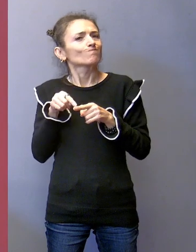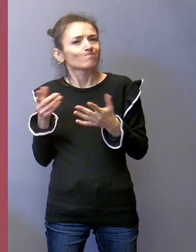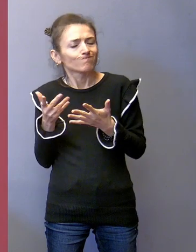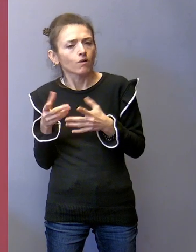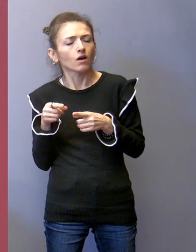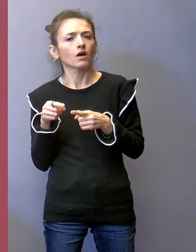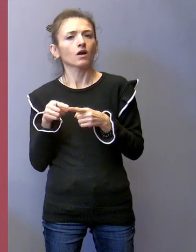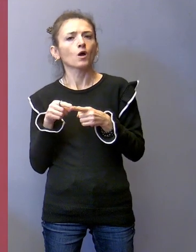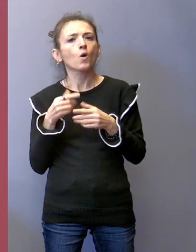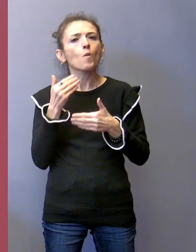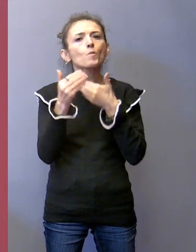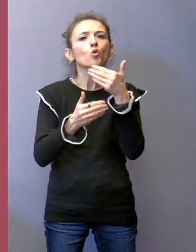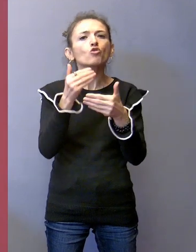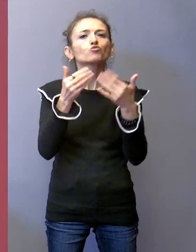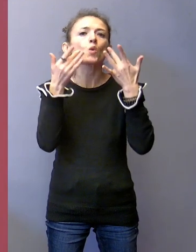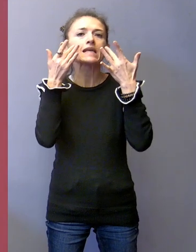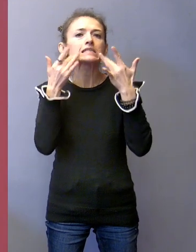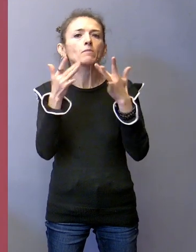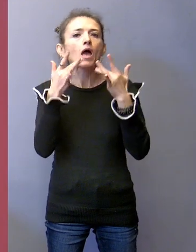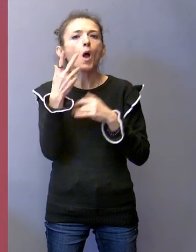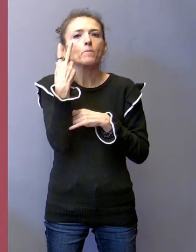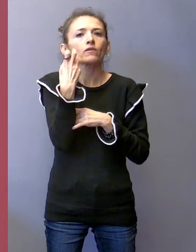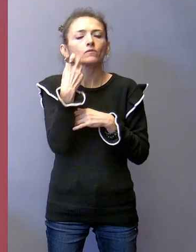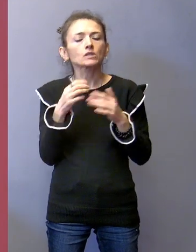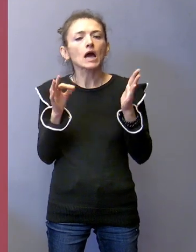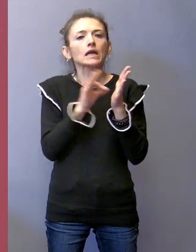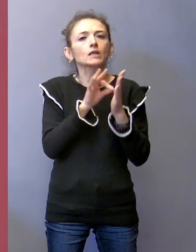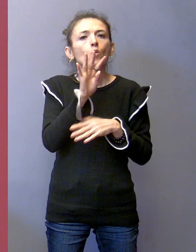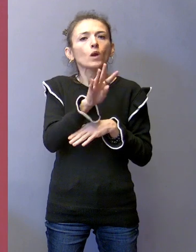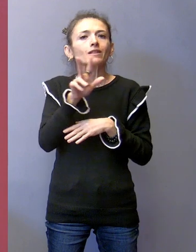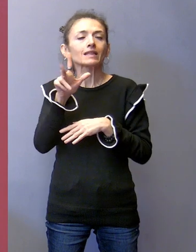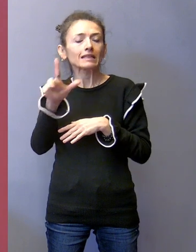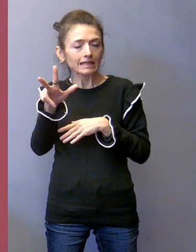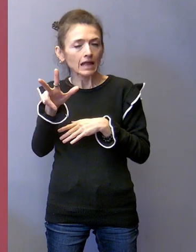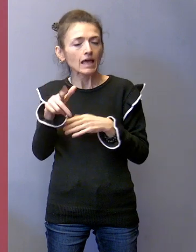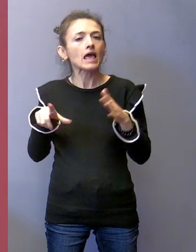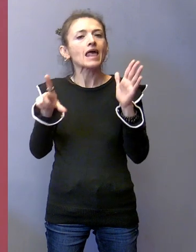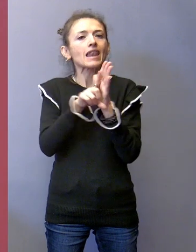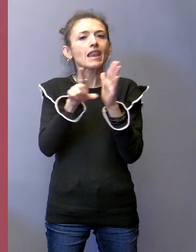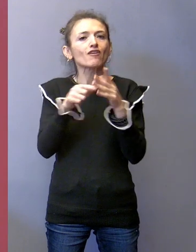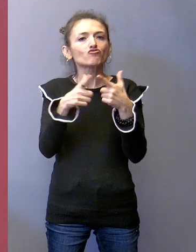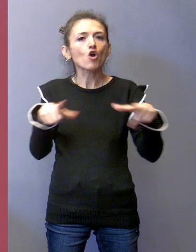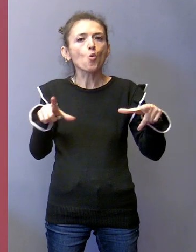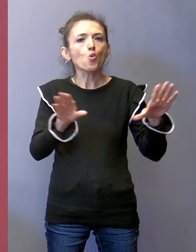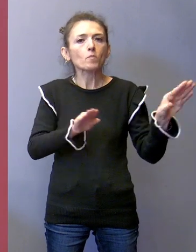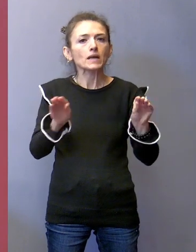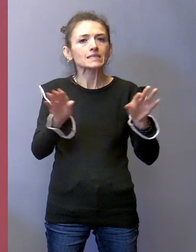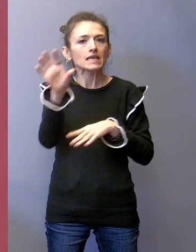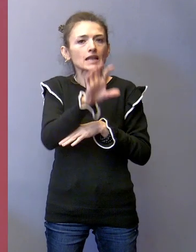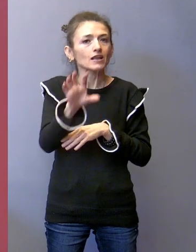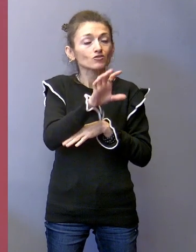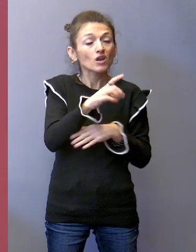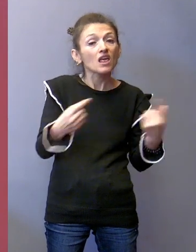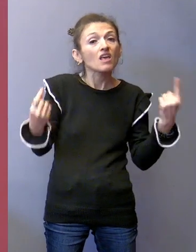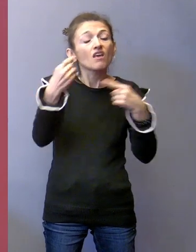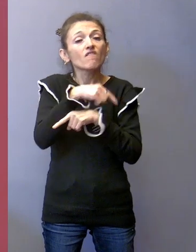la procedura semplificata prevista dall'articolo 43 della legge urbanistica regionale anziché quella disciplinato